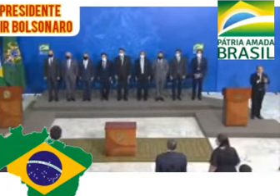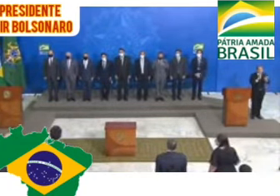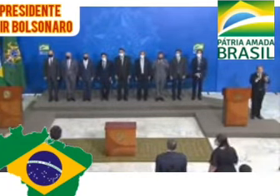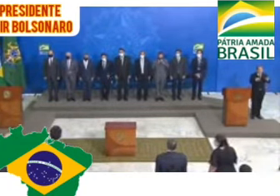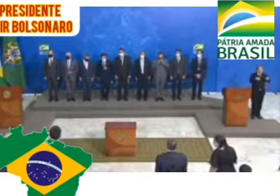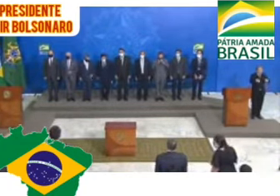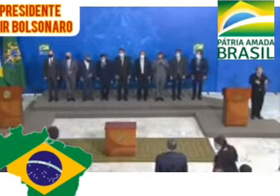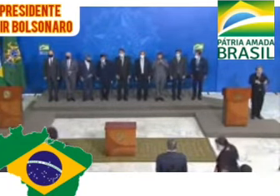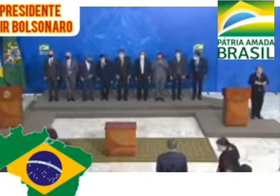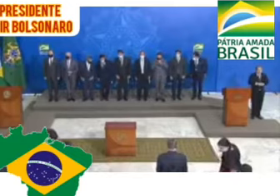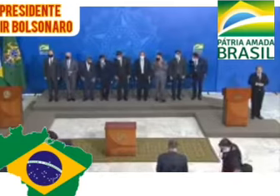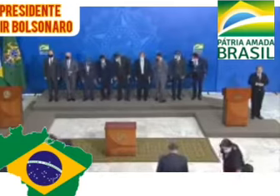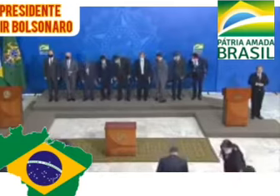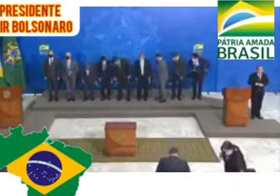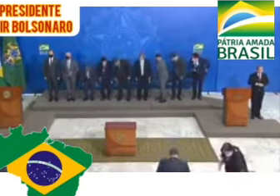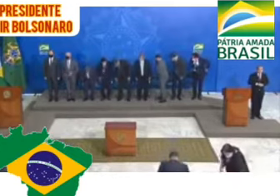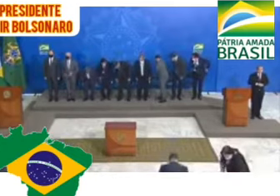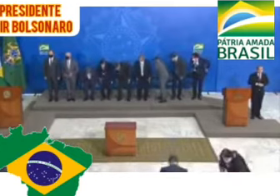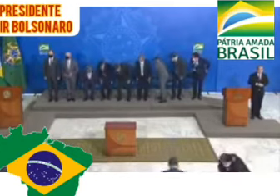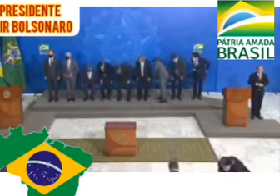Pedimos que tomem seus assentos.